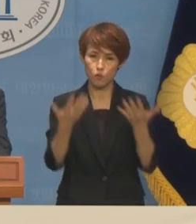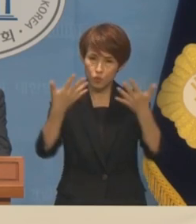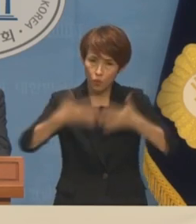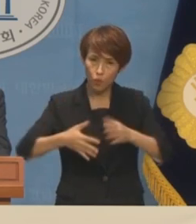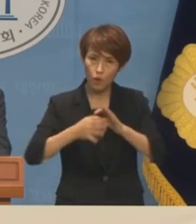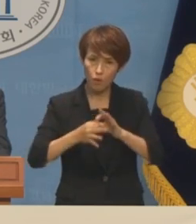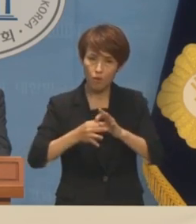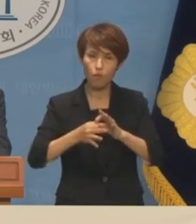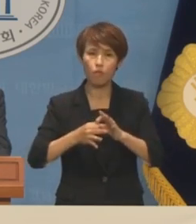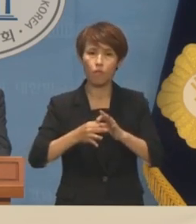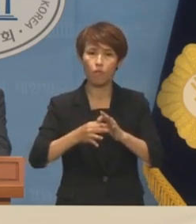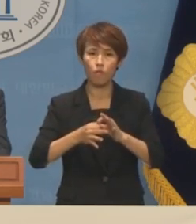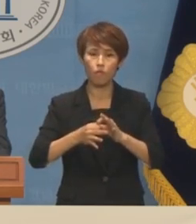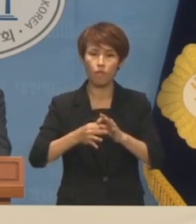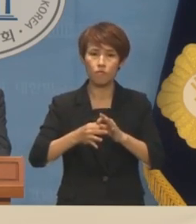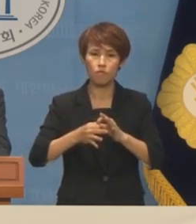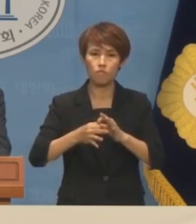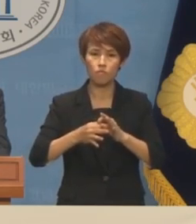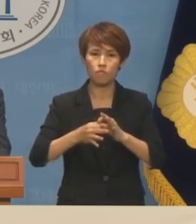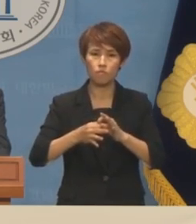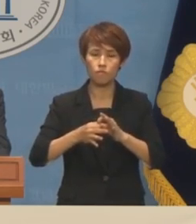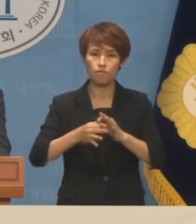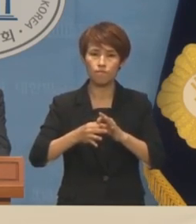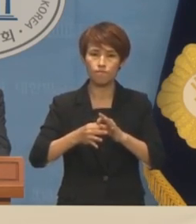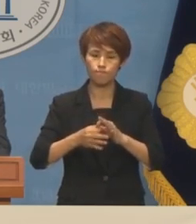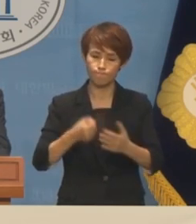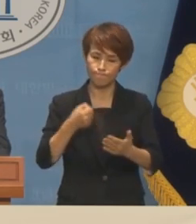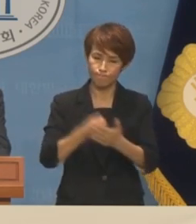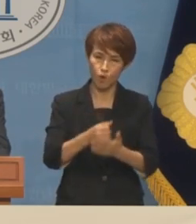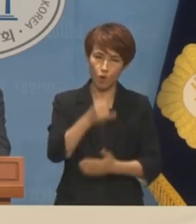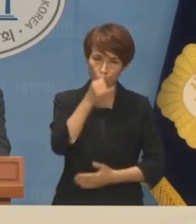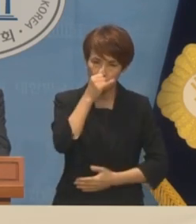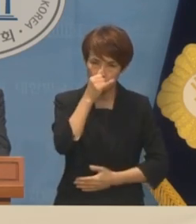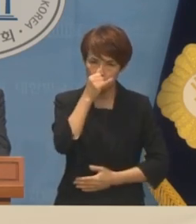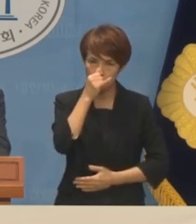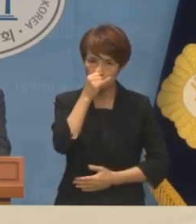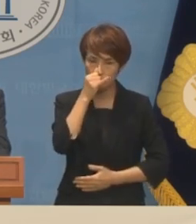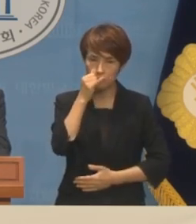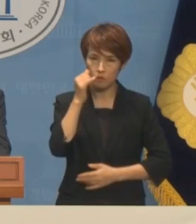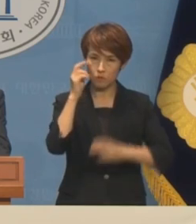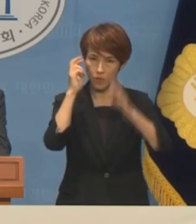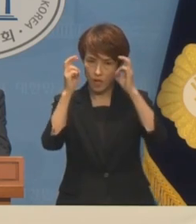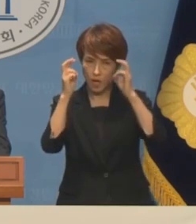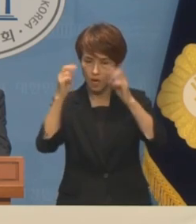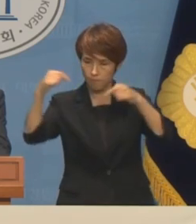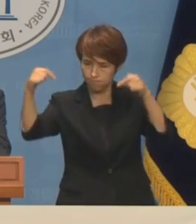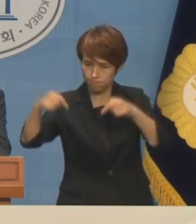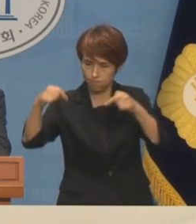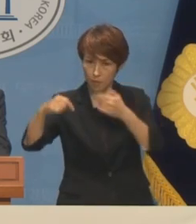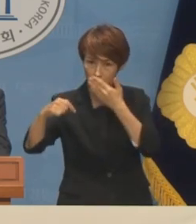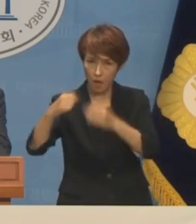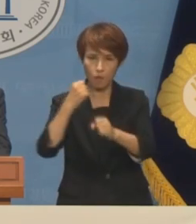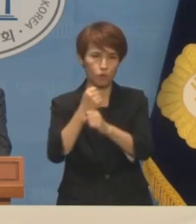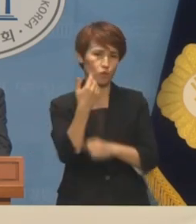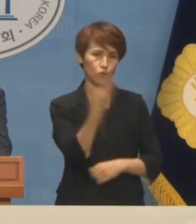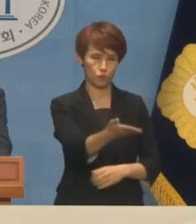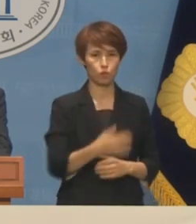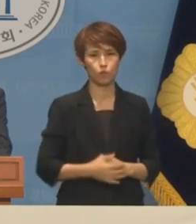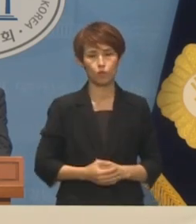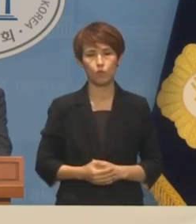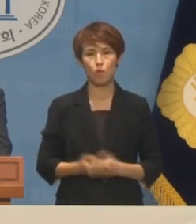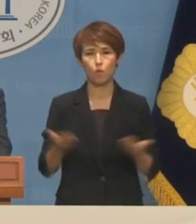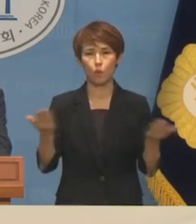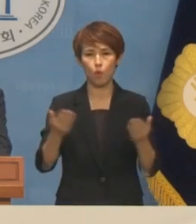실질적이고 구체적으로 지배, 결정할 수 있는 사용자와 단체 교섭을 할 수 있도록 하고